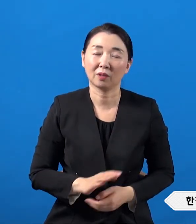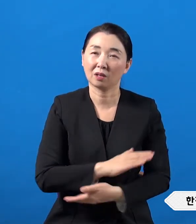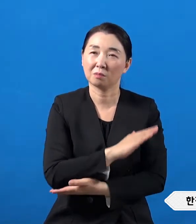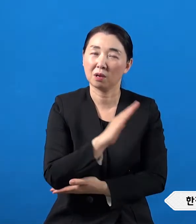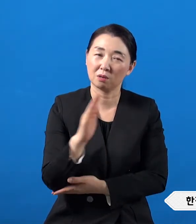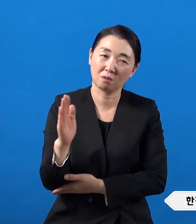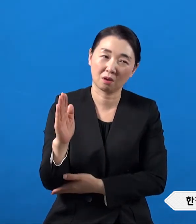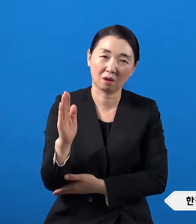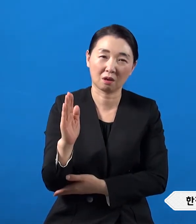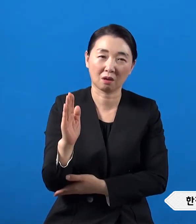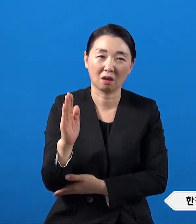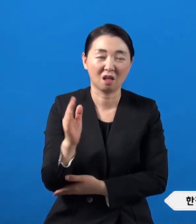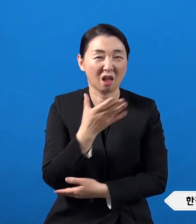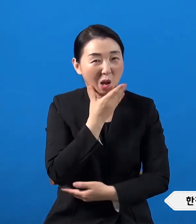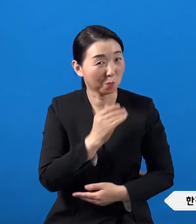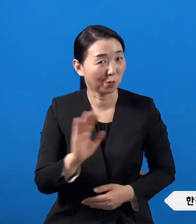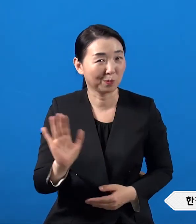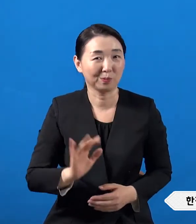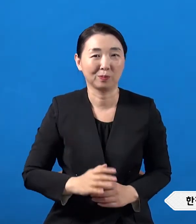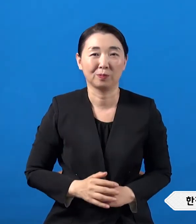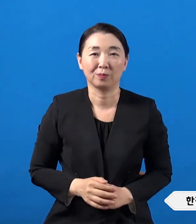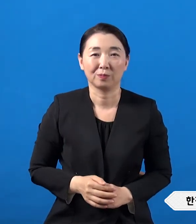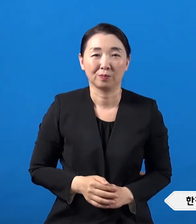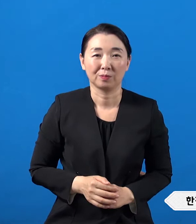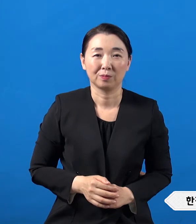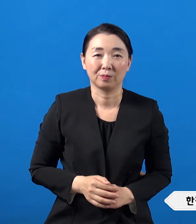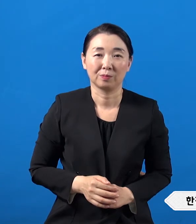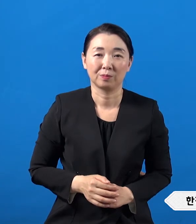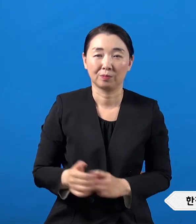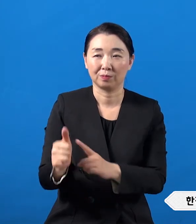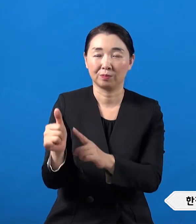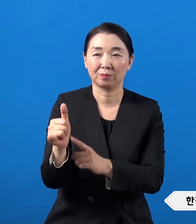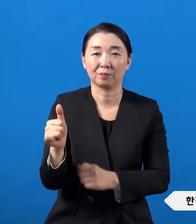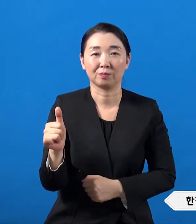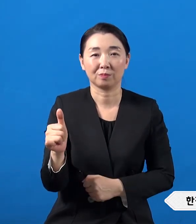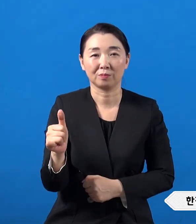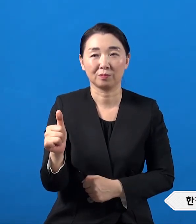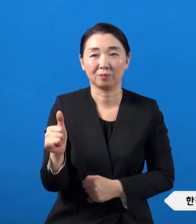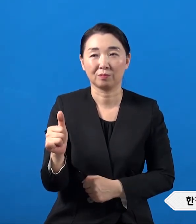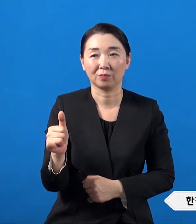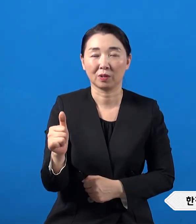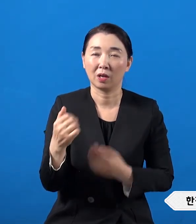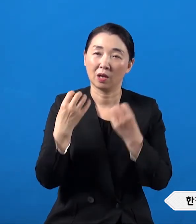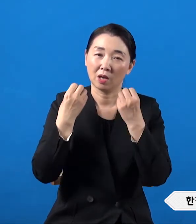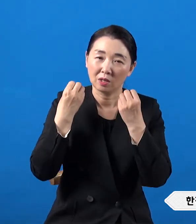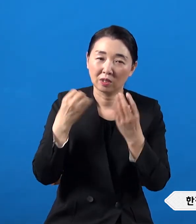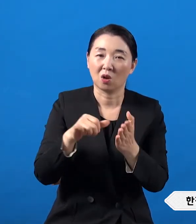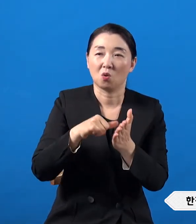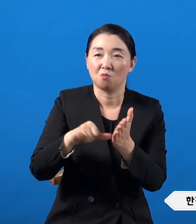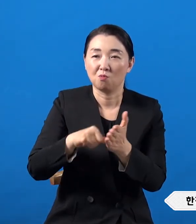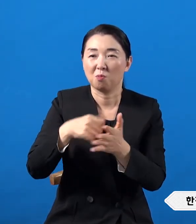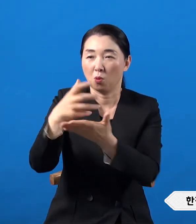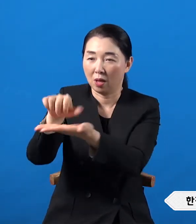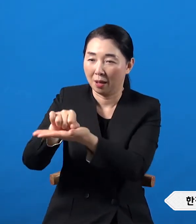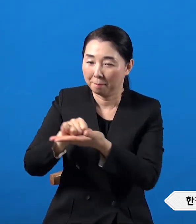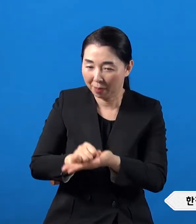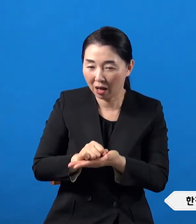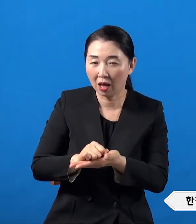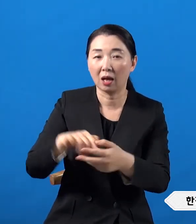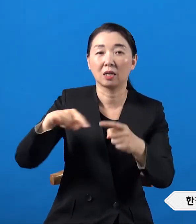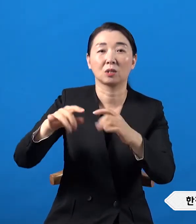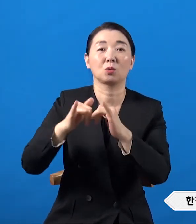그렇게 해피엔딩만 있는 것은 아닙니다. 입다는 문무를 겸비한 탁월한